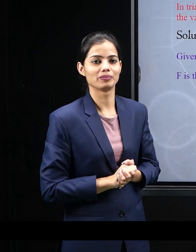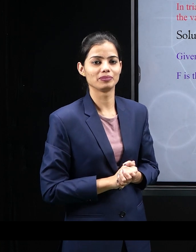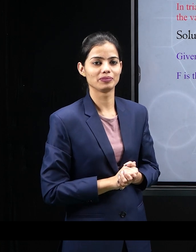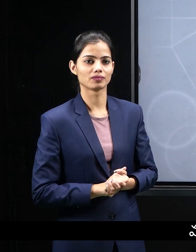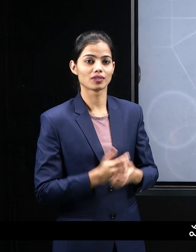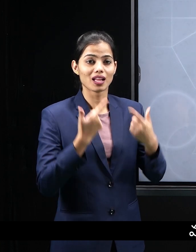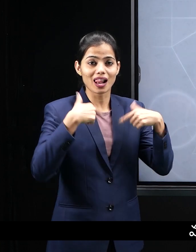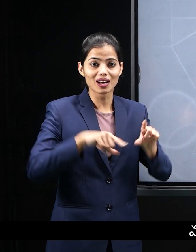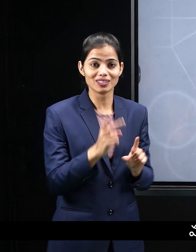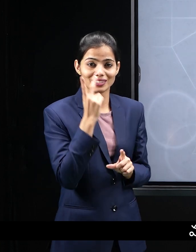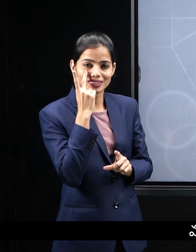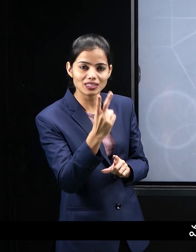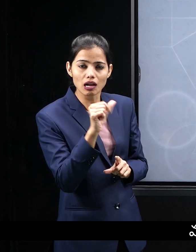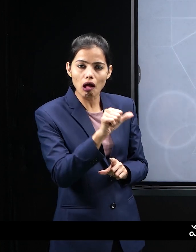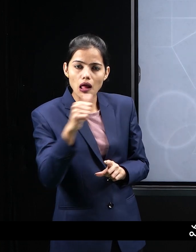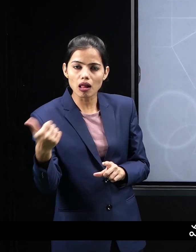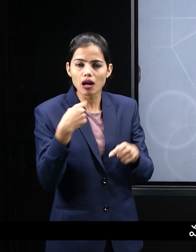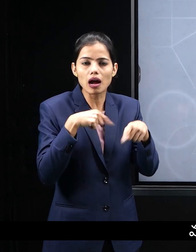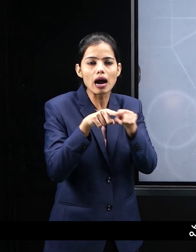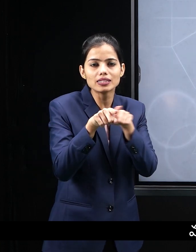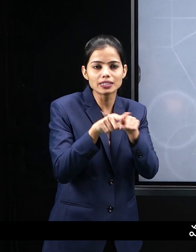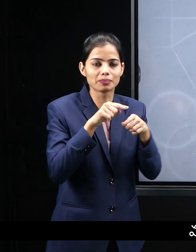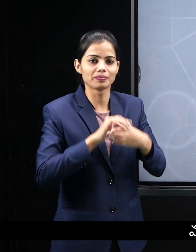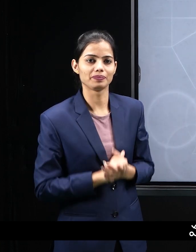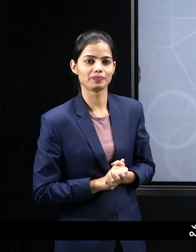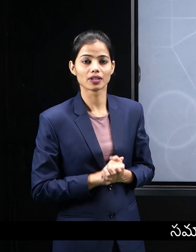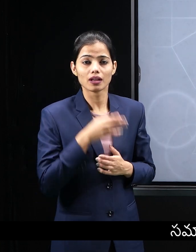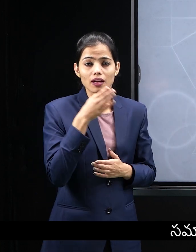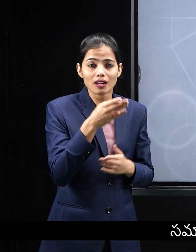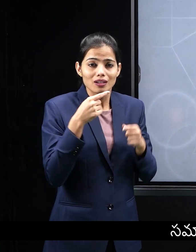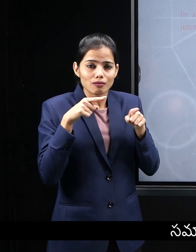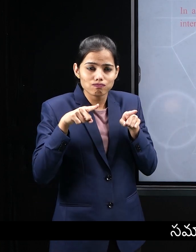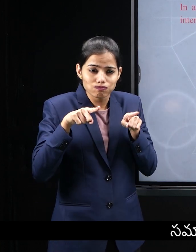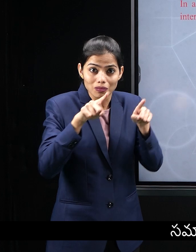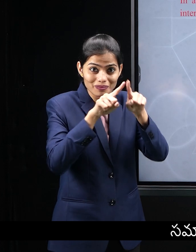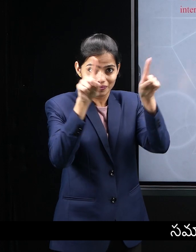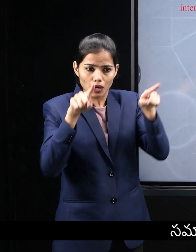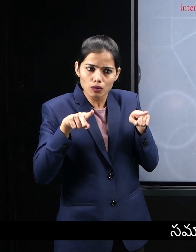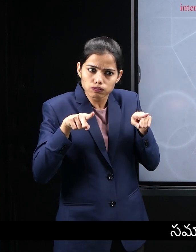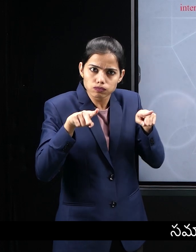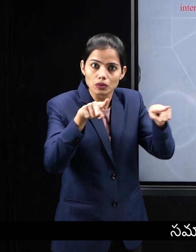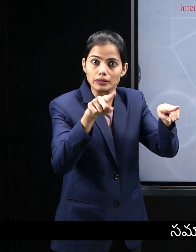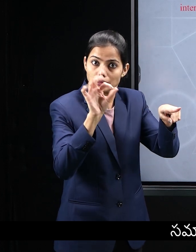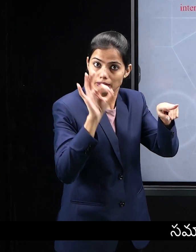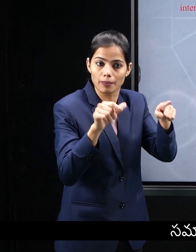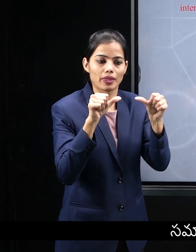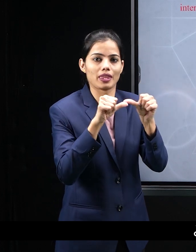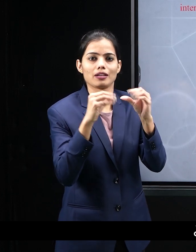విలువ. మరొక ఉదాహరణ చూద్దాం. సమాంతర చతుర్భుజం ఏబిసిడిలో వరుస